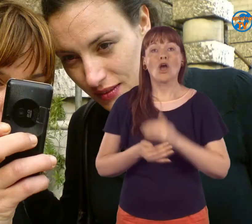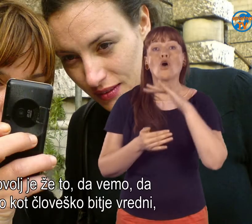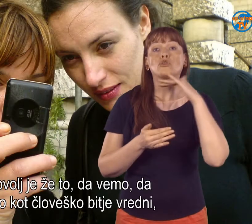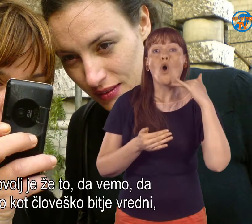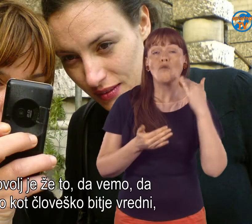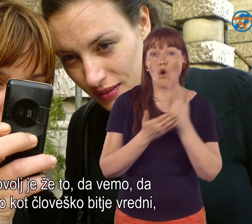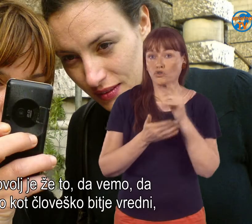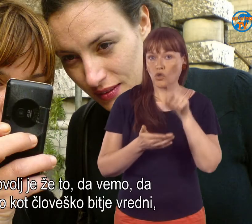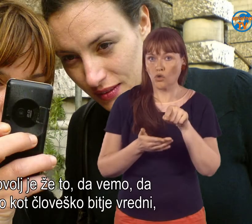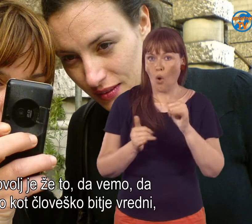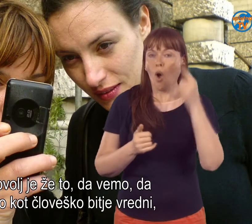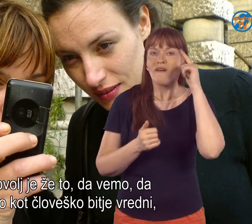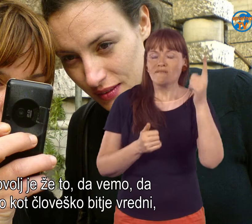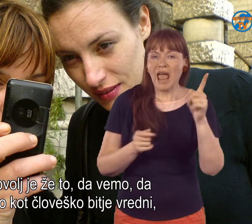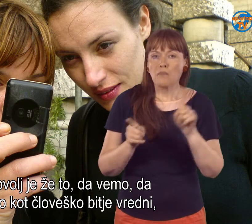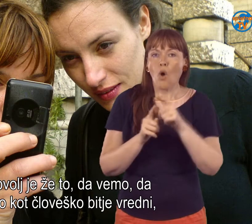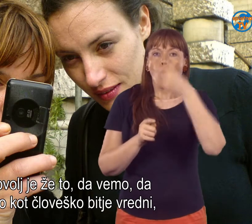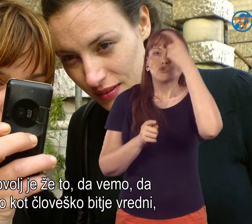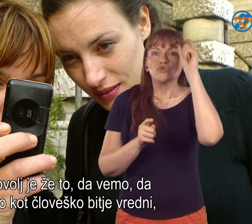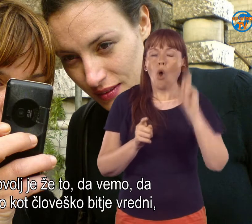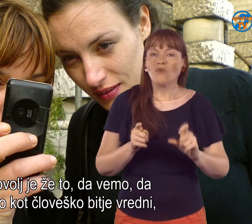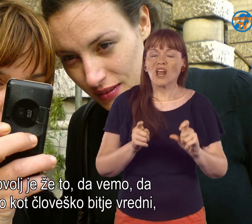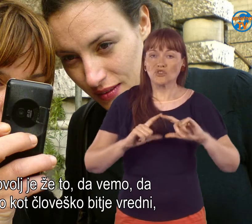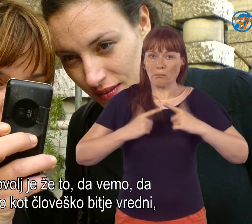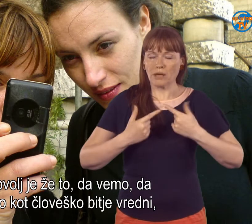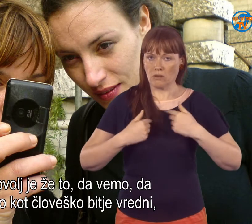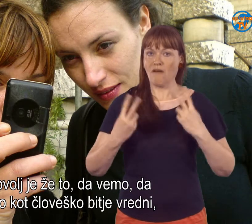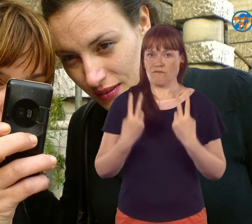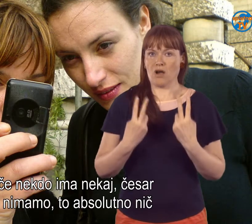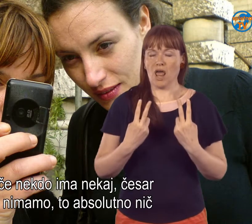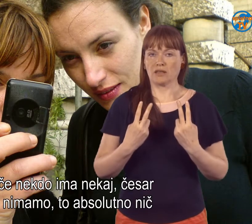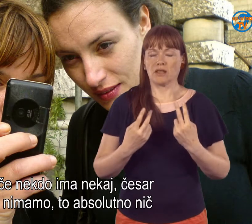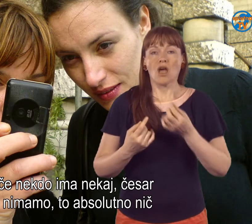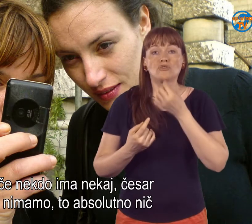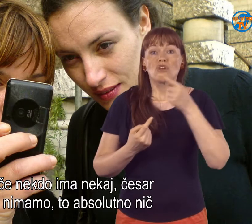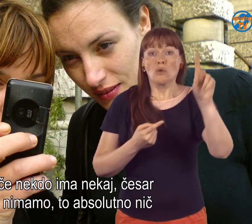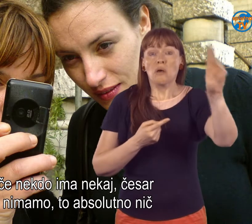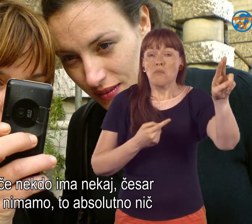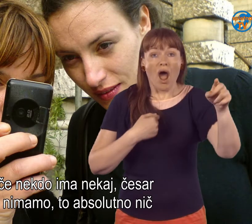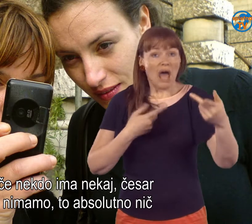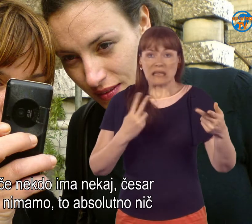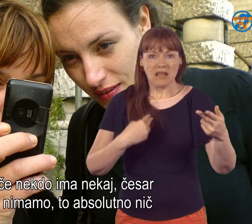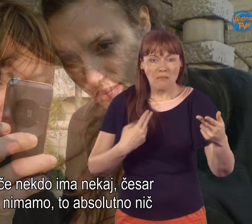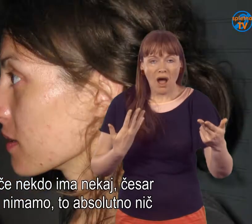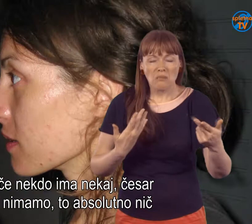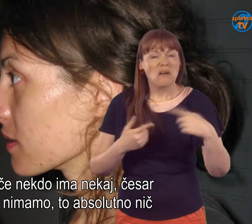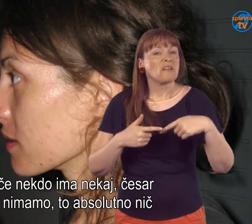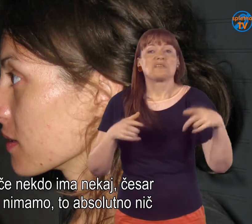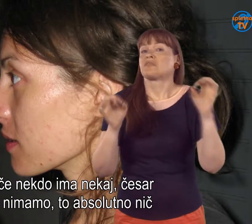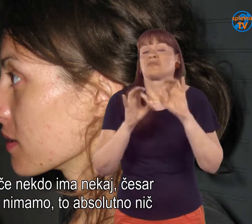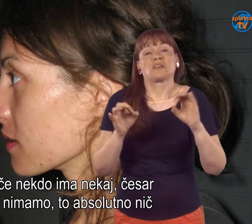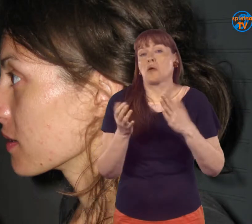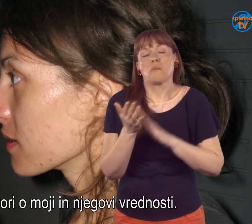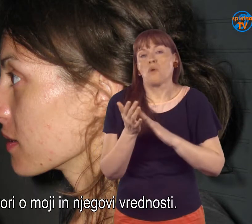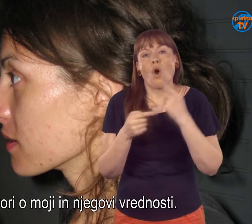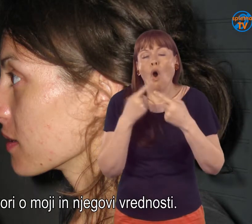Pa dovolj je že to, da vemo, da smo kot človeško bitje vredni. In če nekdo ima nekaj, česar mi nimamo, to